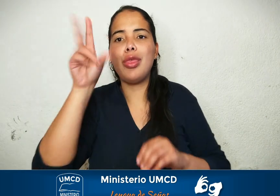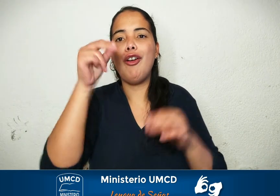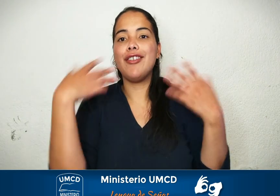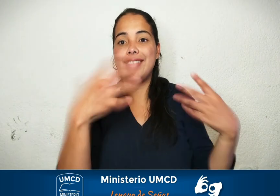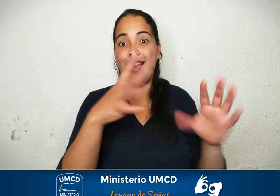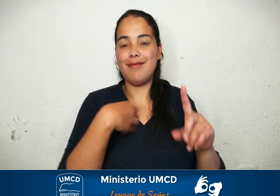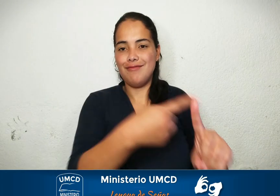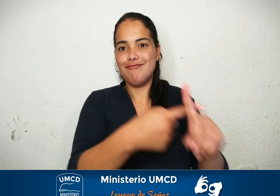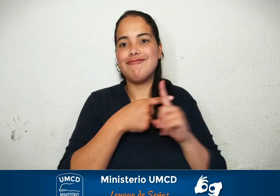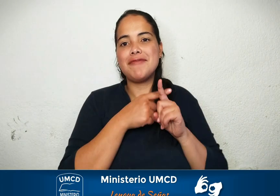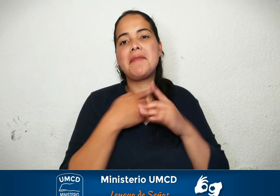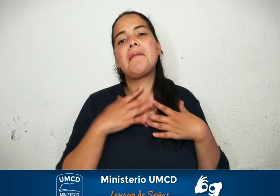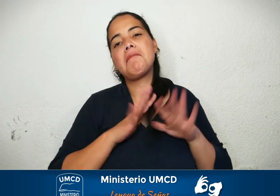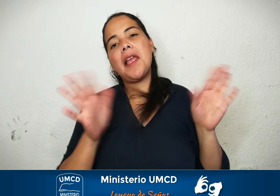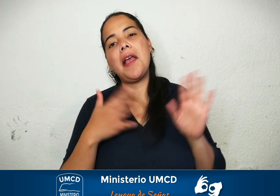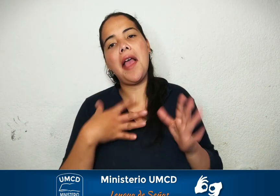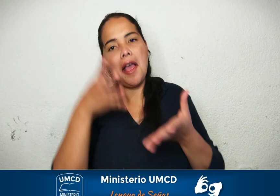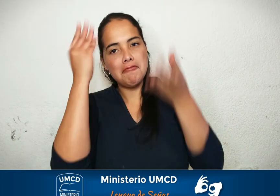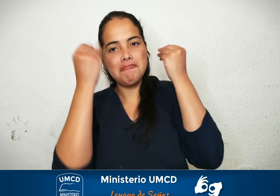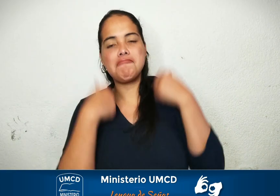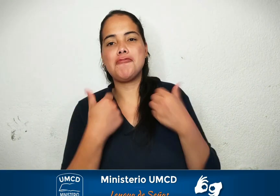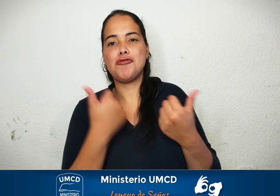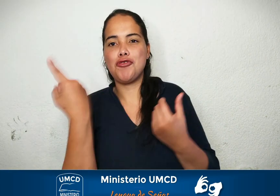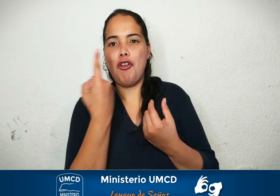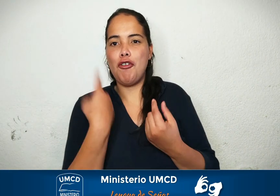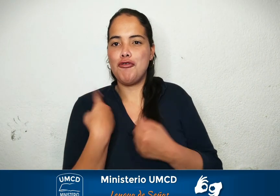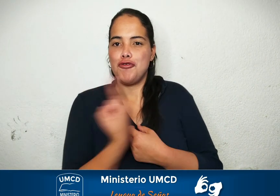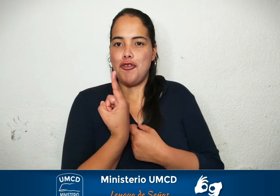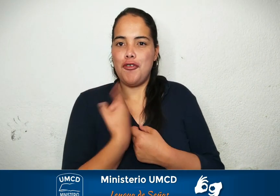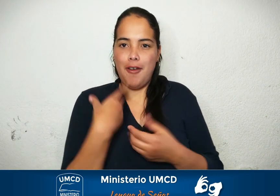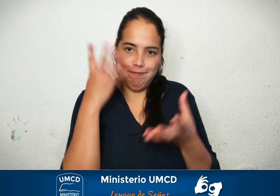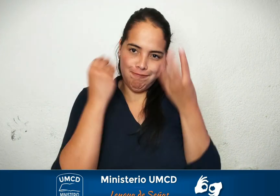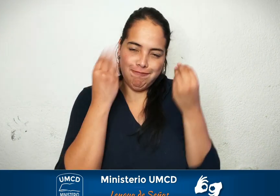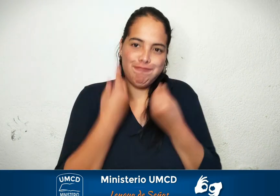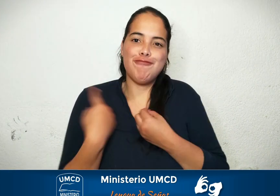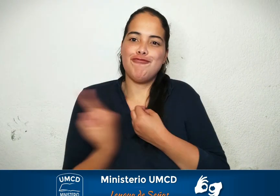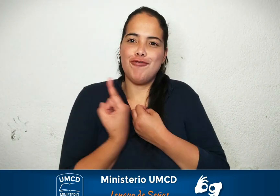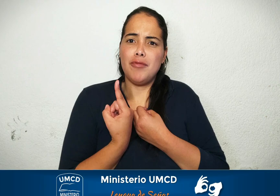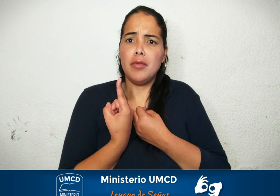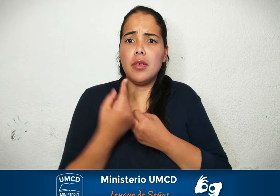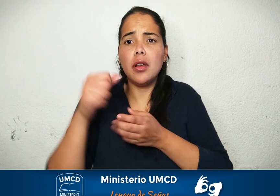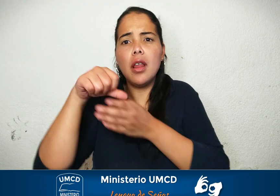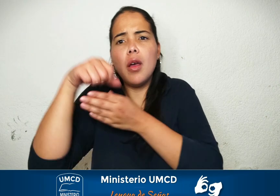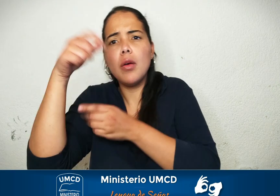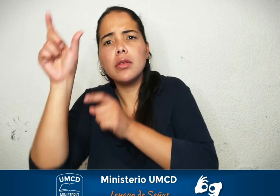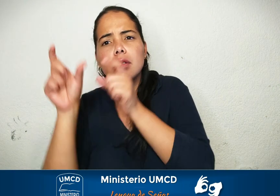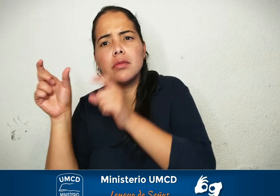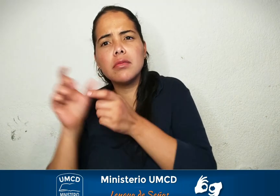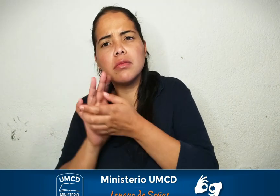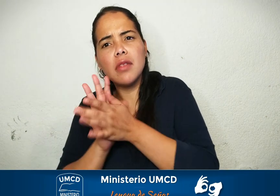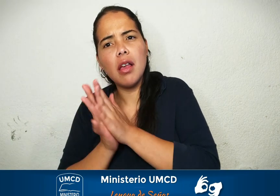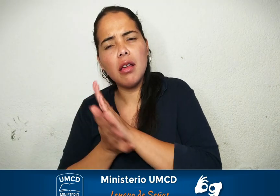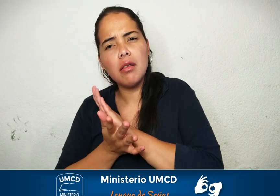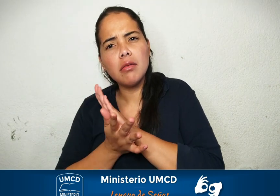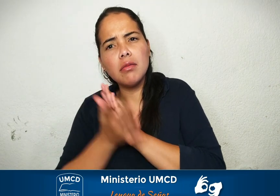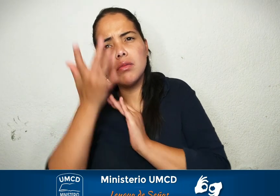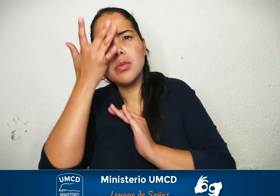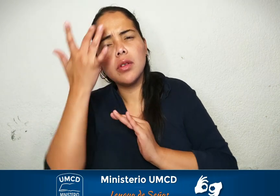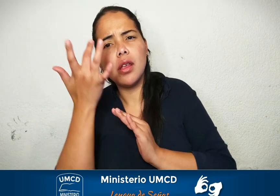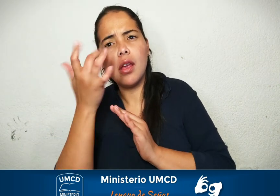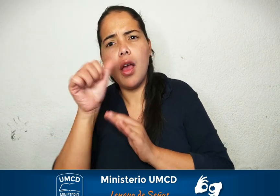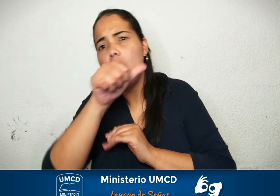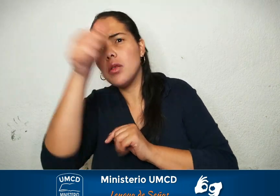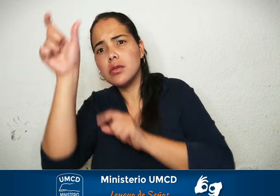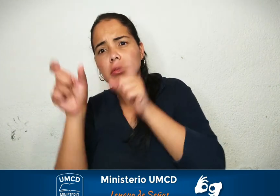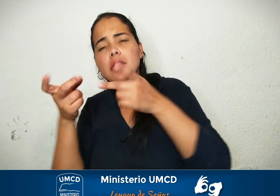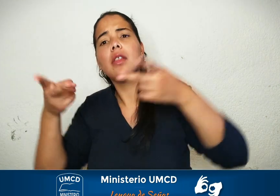Dios había puesto en él, a través del mandato que personalmente el Señor Jesucristo le había dado, de llevar el Evangelio a